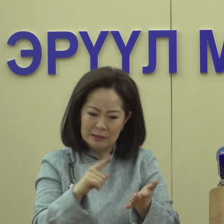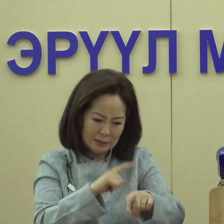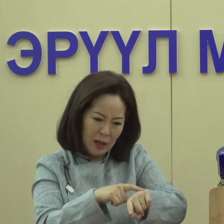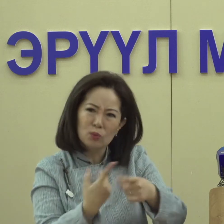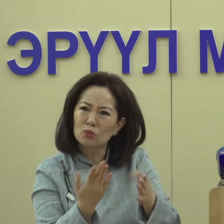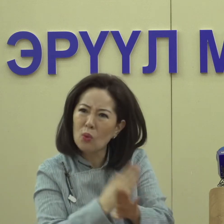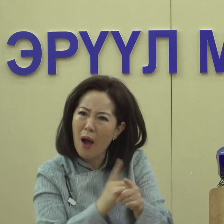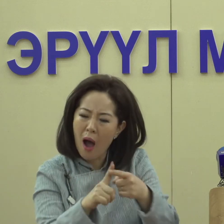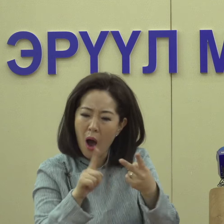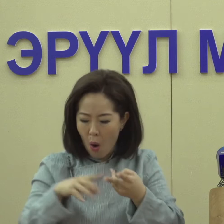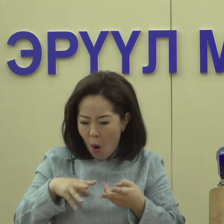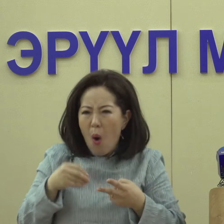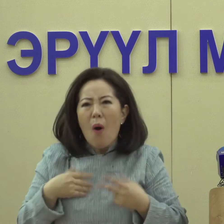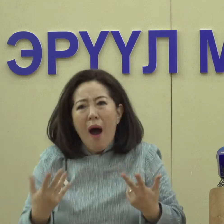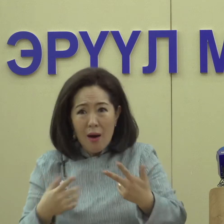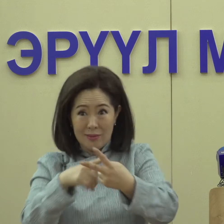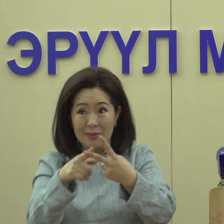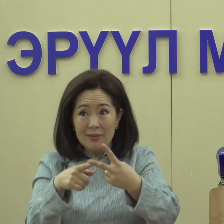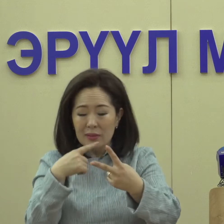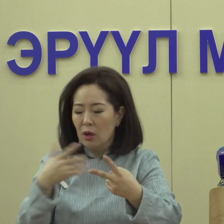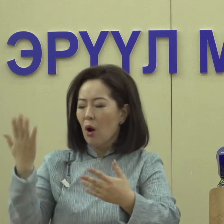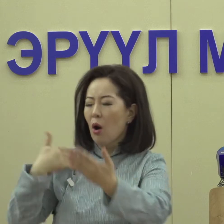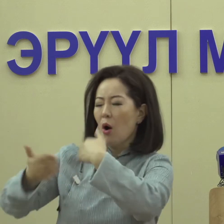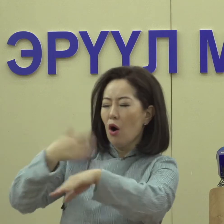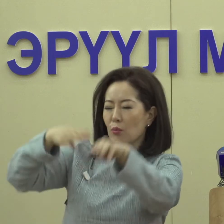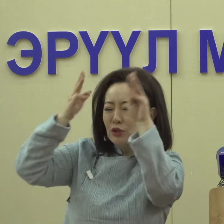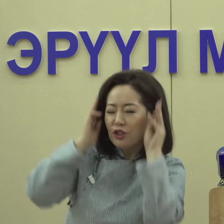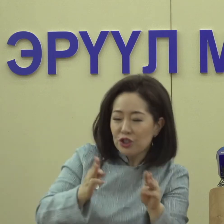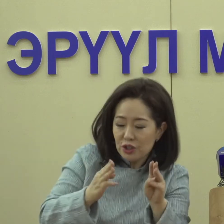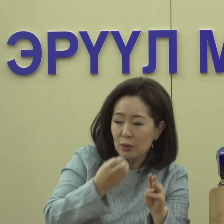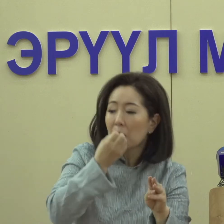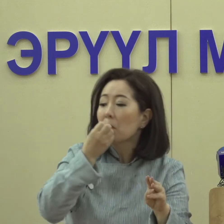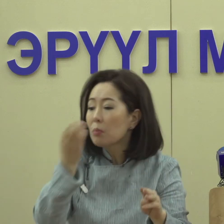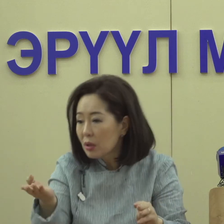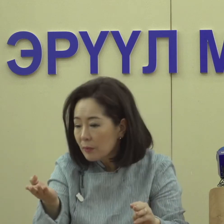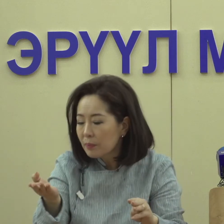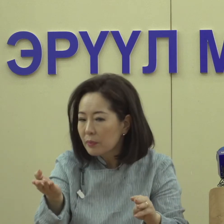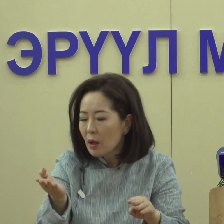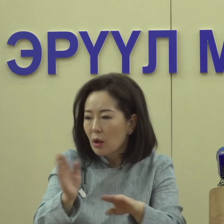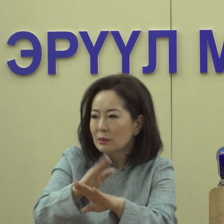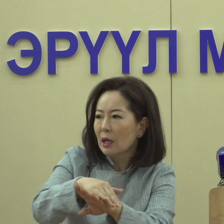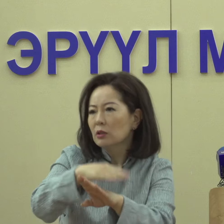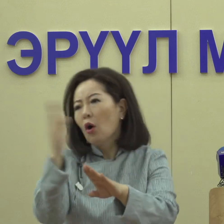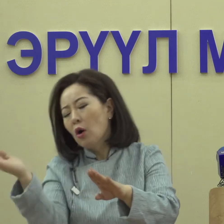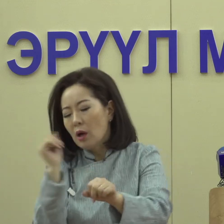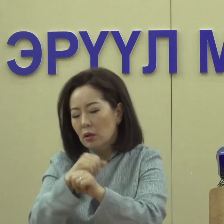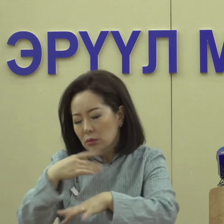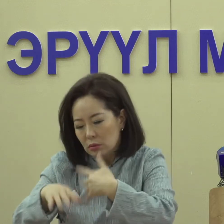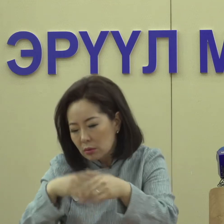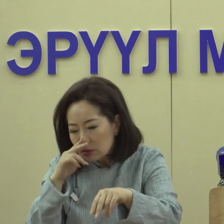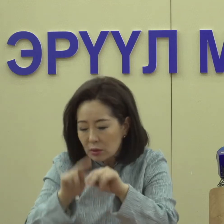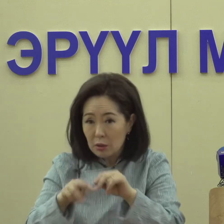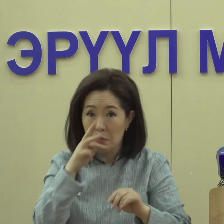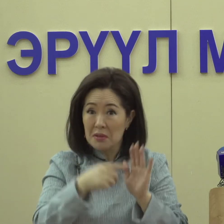асуудлаар гадаад харилцааны яам онцгой комиссын өмнөх шийдвэр гарснаас хойш ажиллаж байгаа. Тодорхой үр дүнгууд гарч байгааг бас та бүхэн мэдээллийн